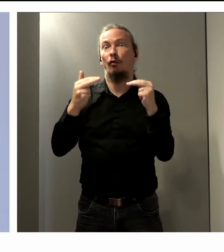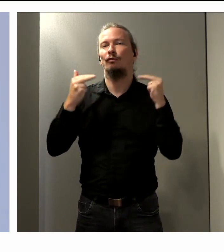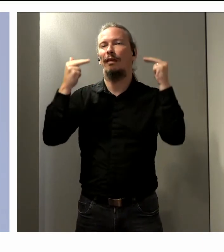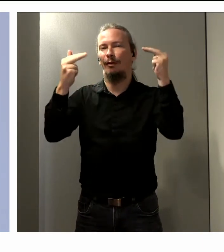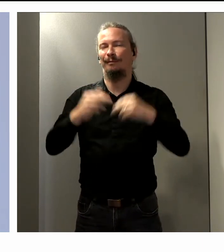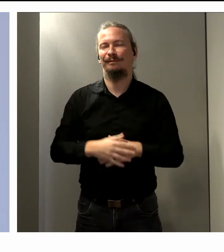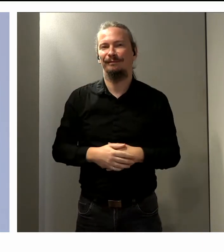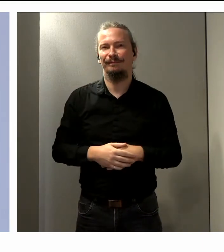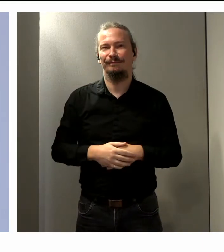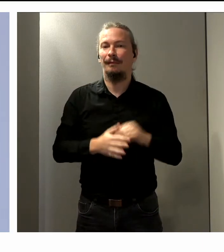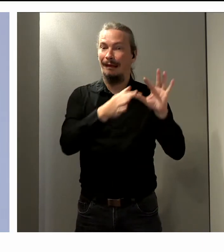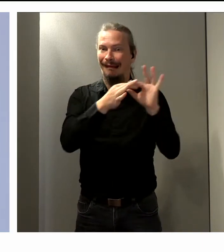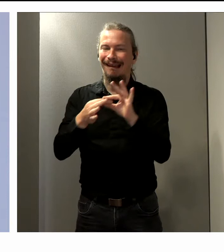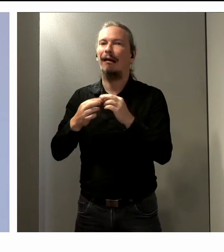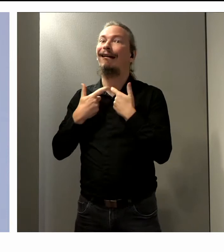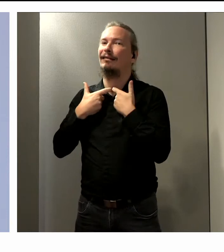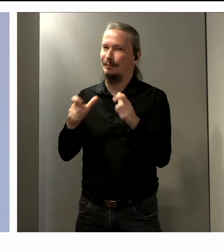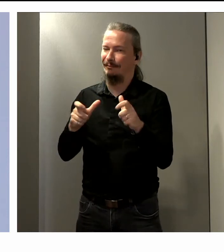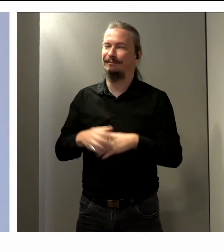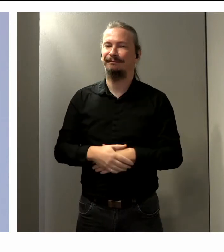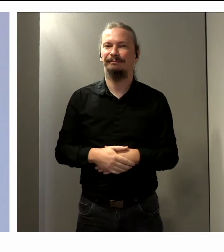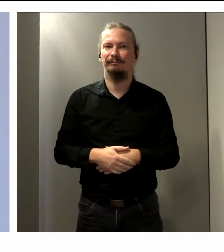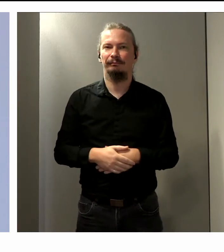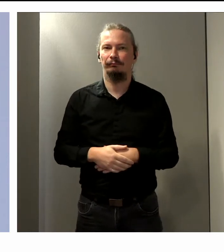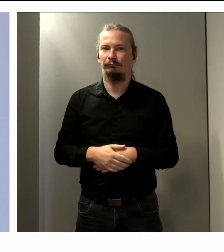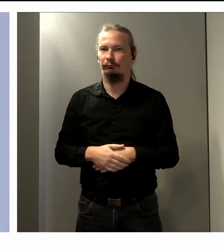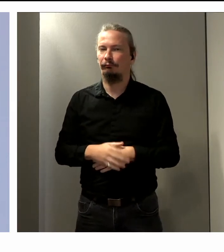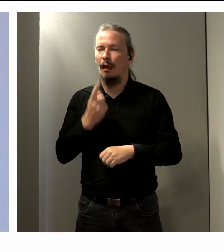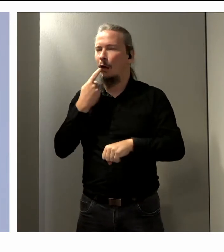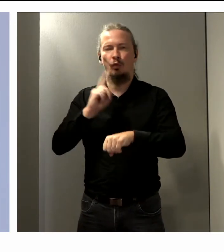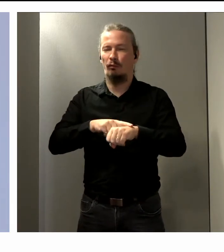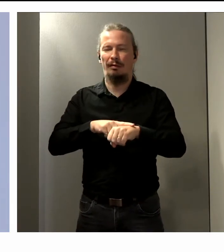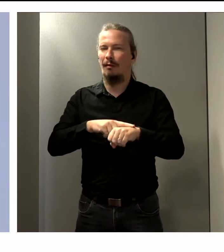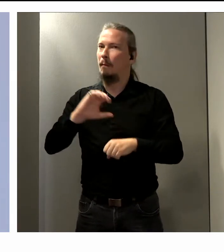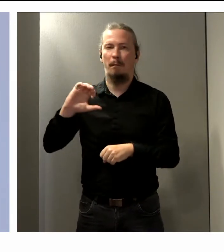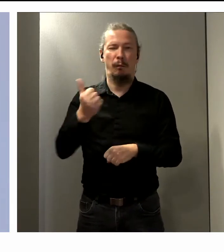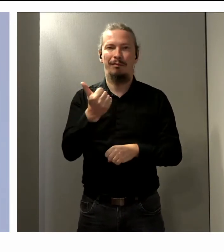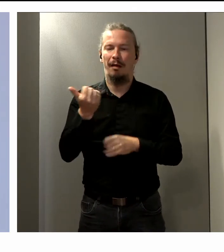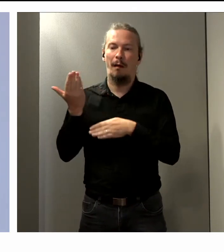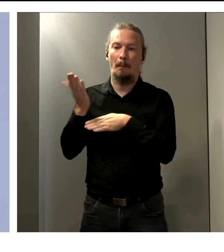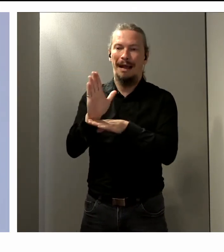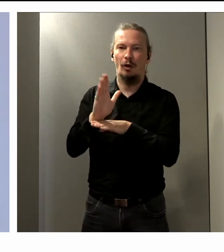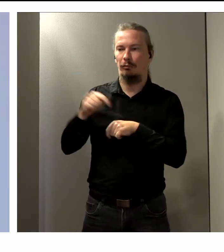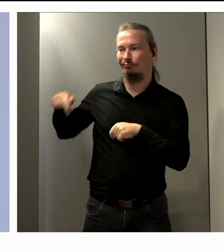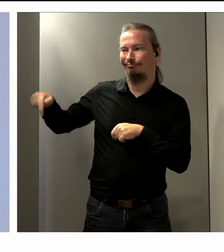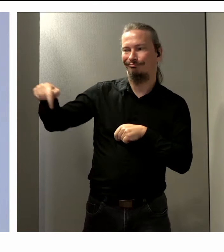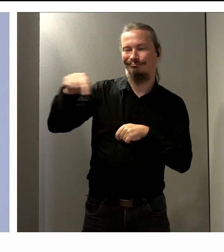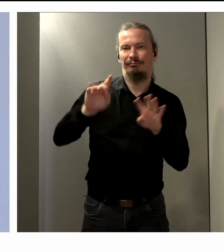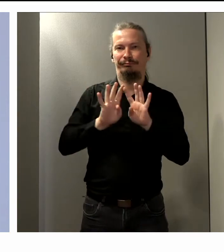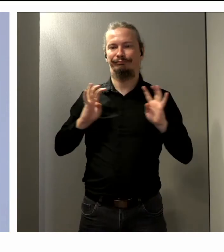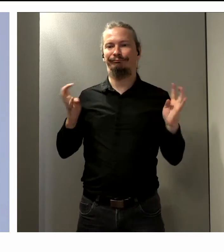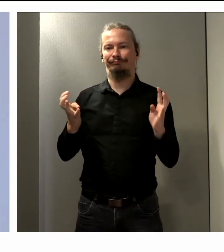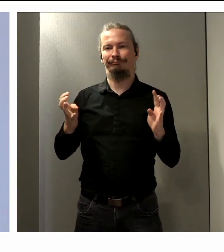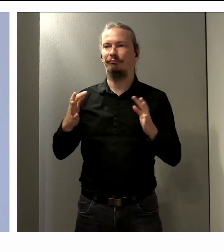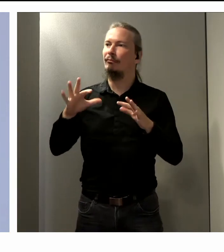supérieur et à la question de l'accessibilité. Sans plus attendre, je vais commencer par vous présenter celles et ceux qui ont accepté